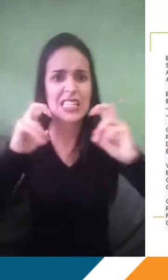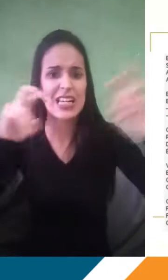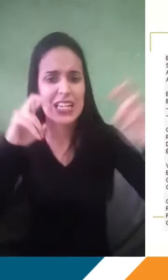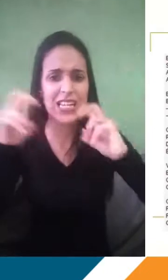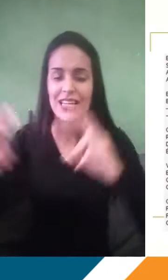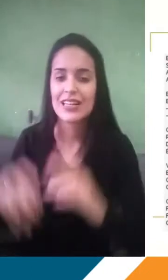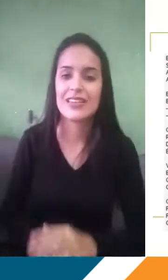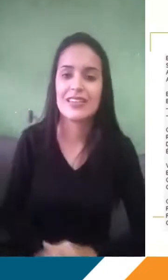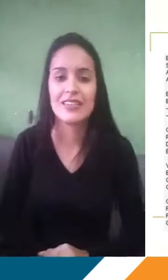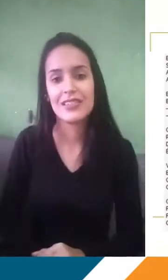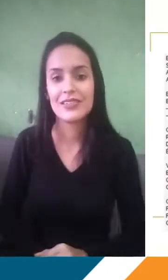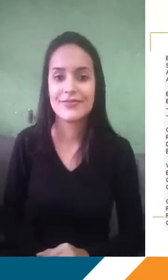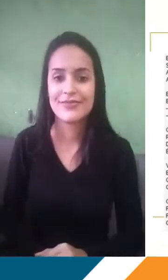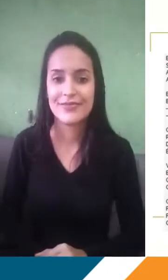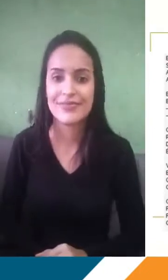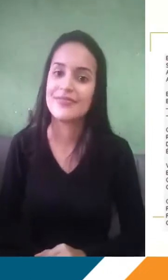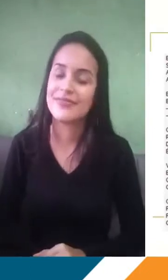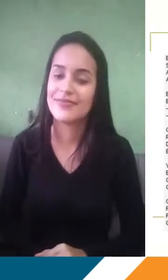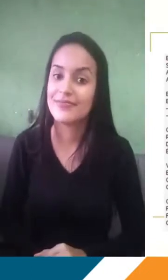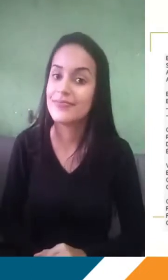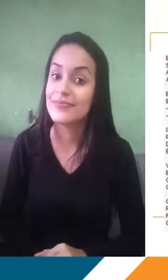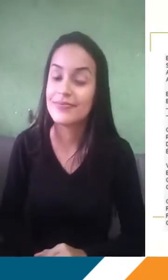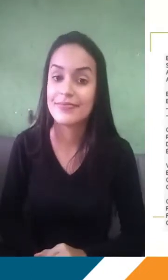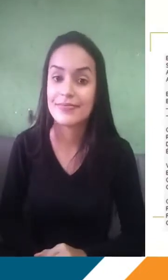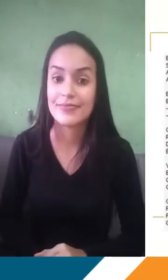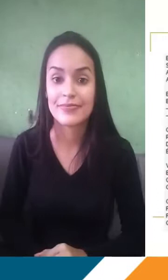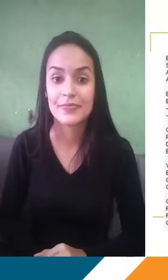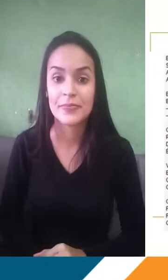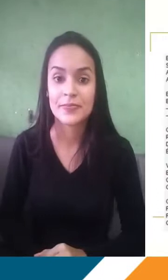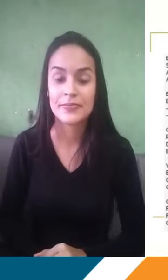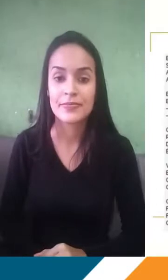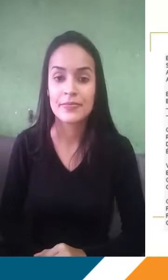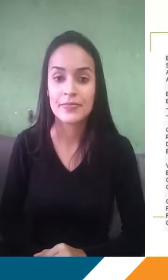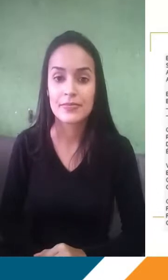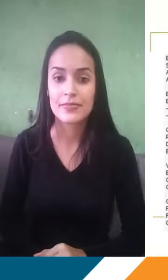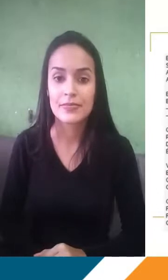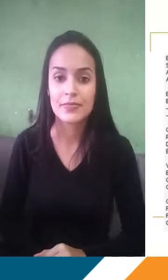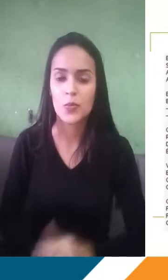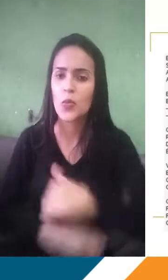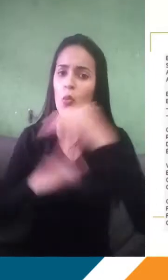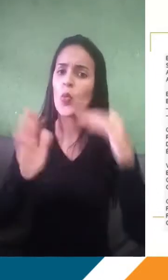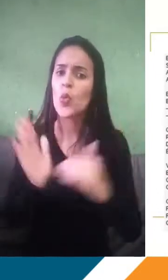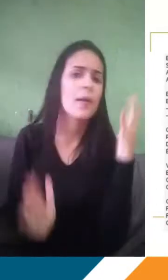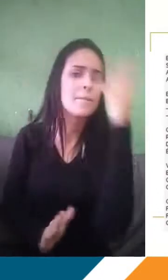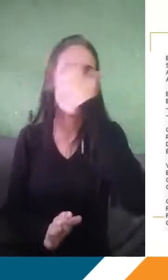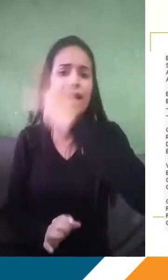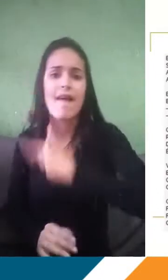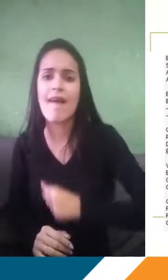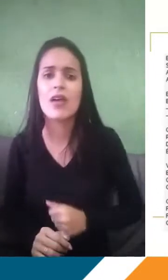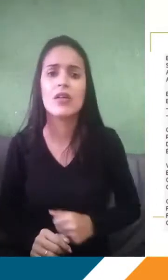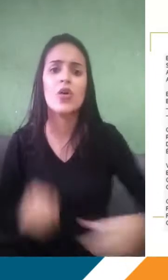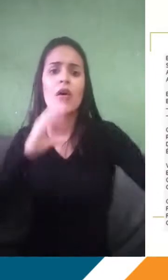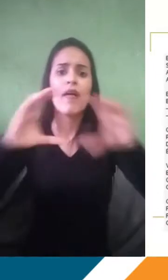é como o lavor de joalheiro. Ou bem de estatuário, tudo quanto é belo, tudo quanto é vário, canta no